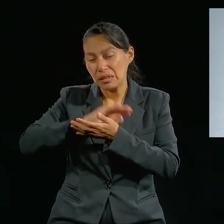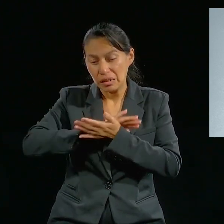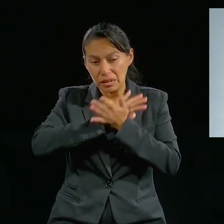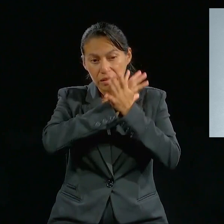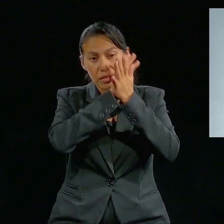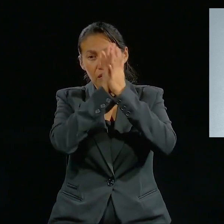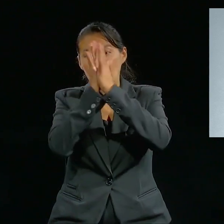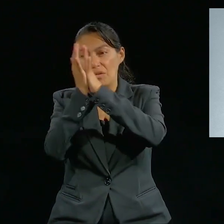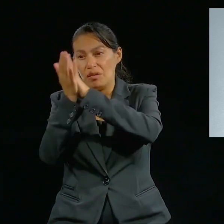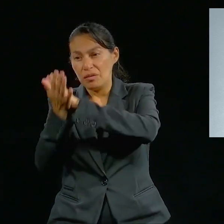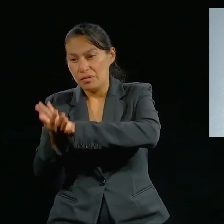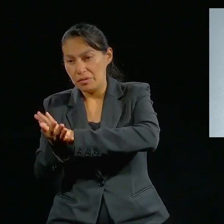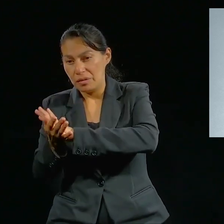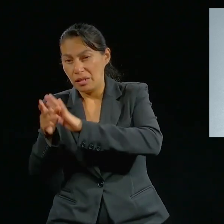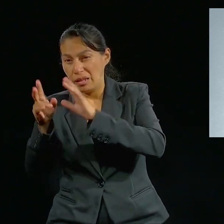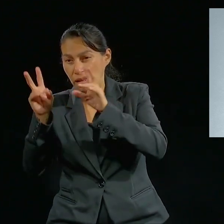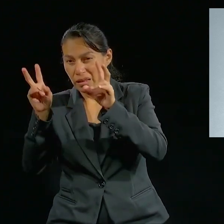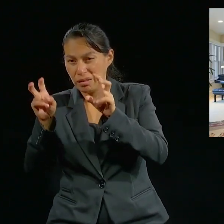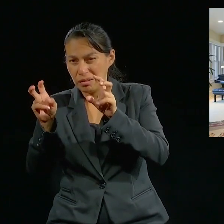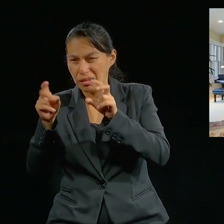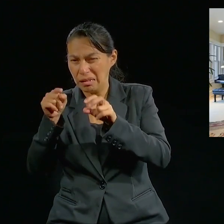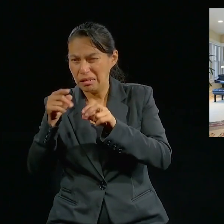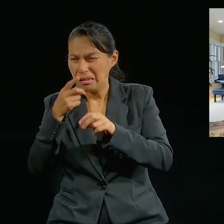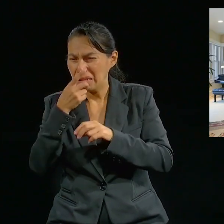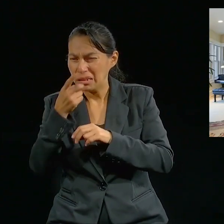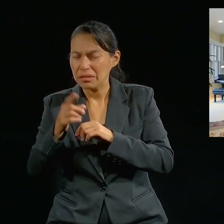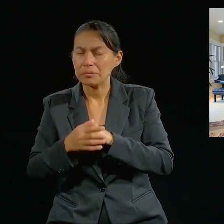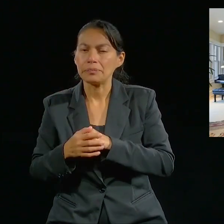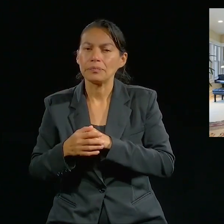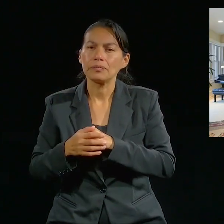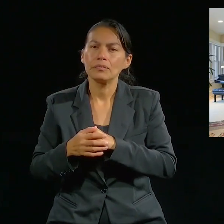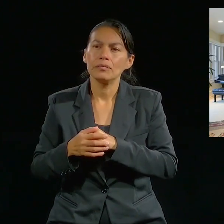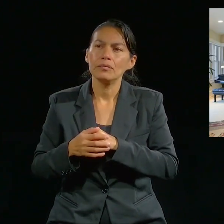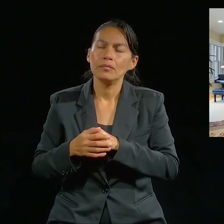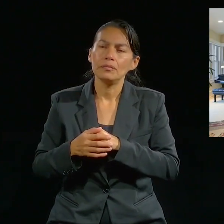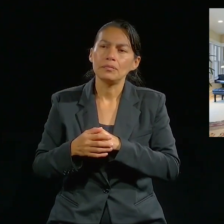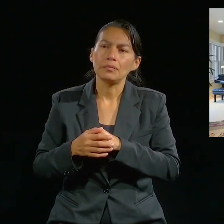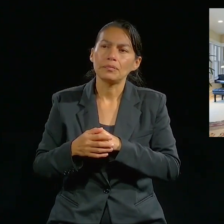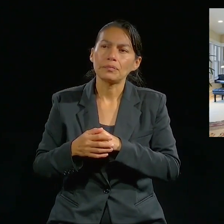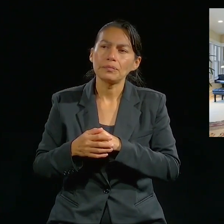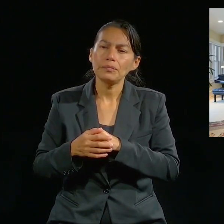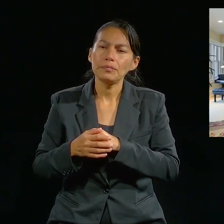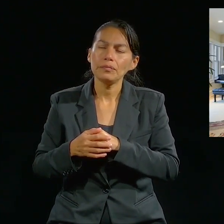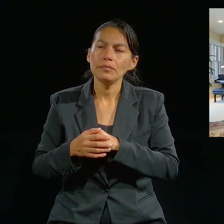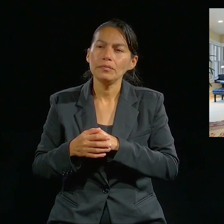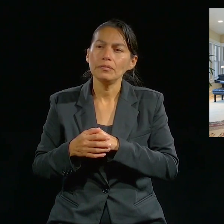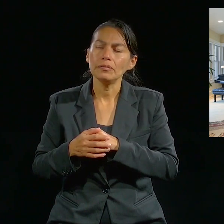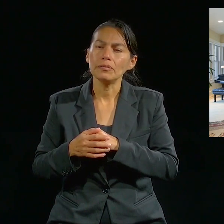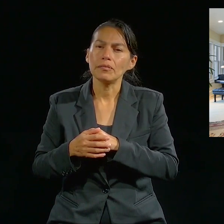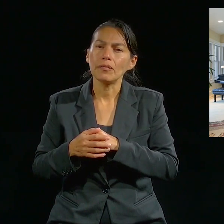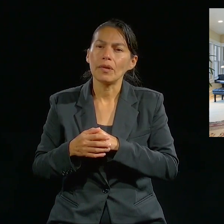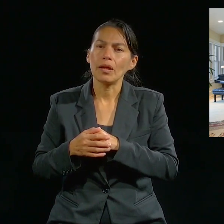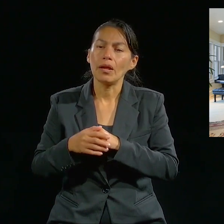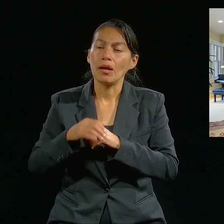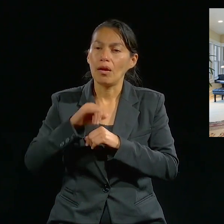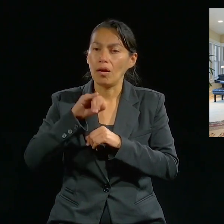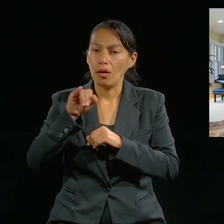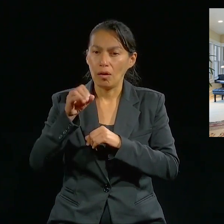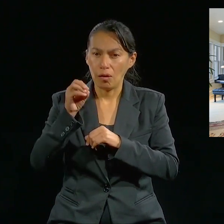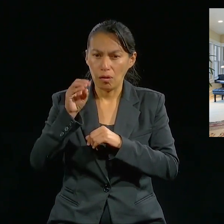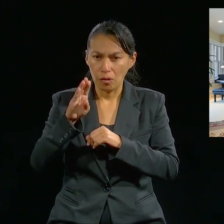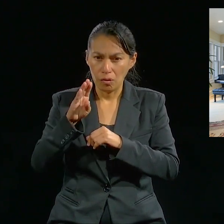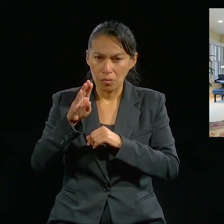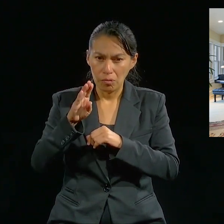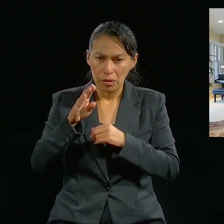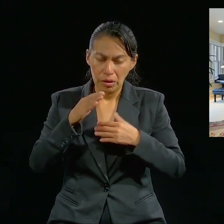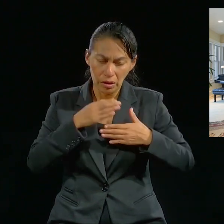diario y estudiábamos la vida de Job ver la forma en que Él se expresaba le expresaba a Dios su